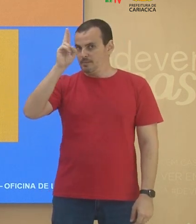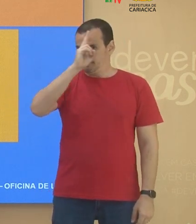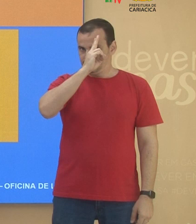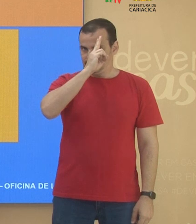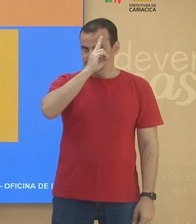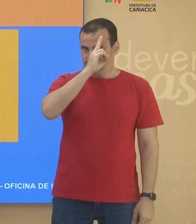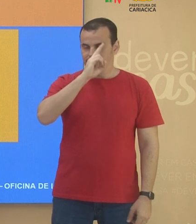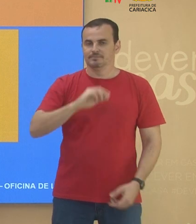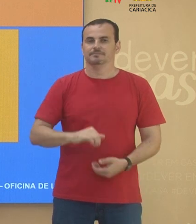Uber.